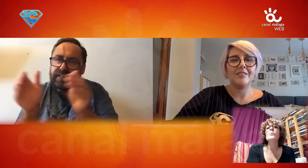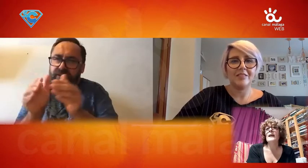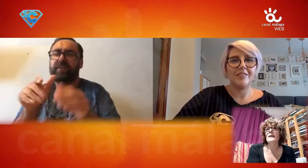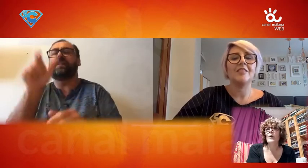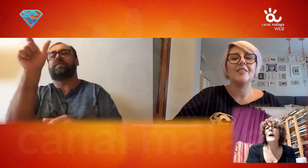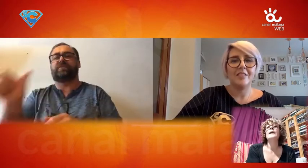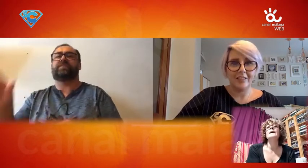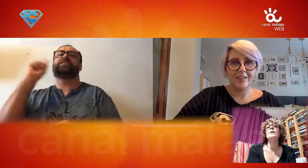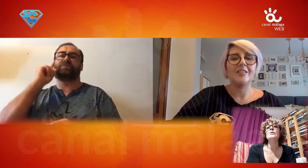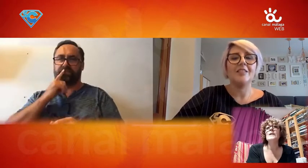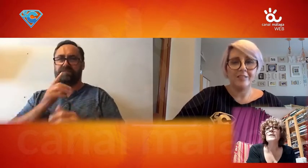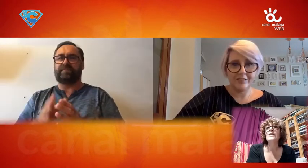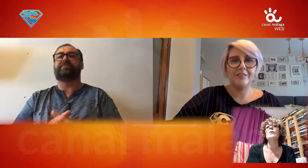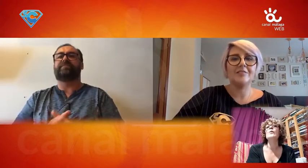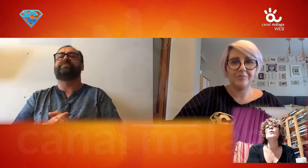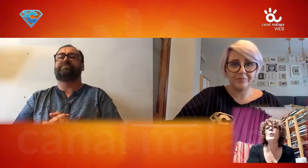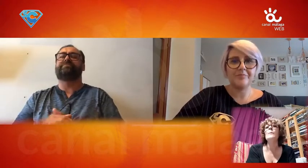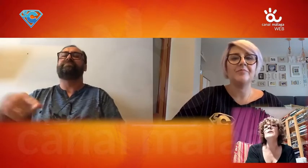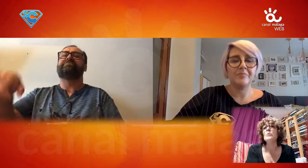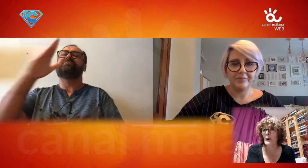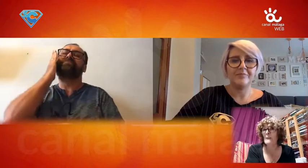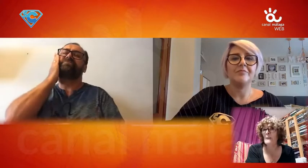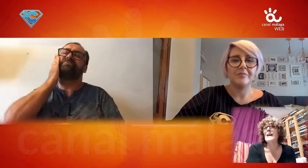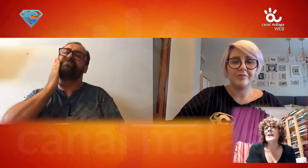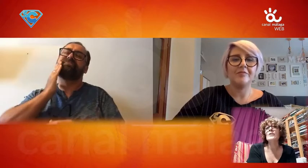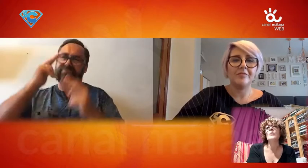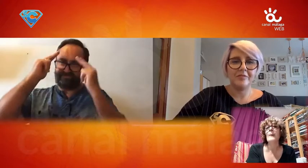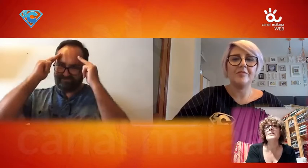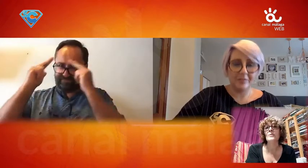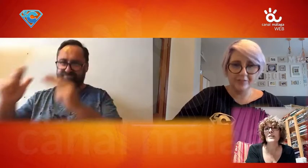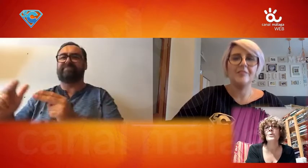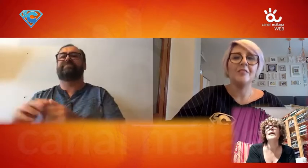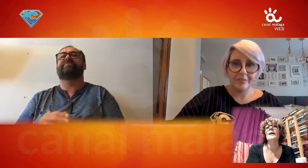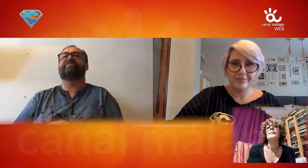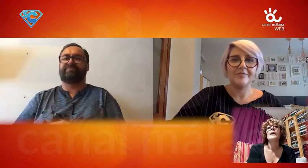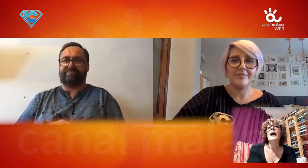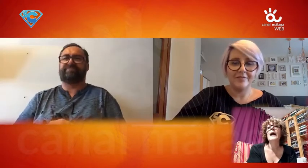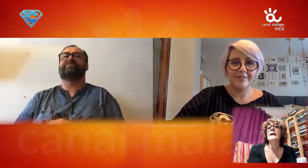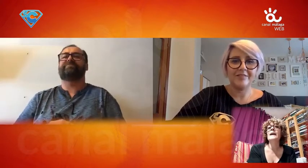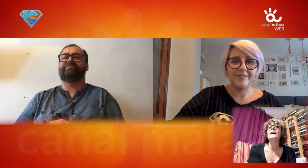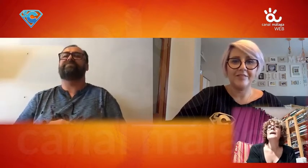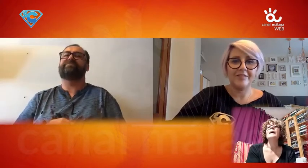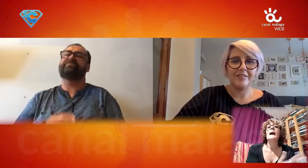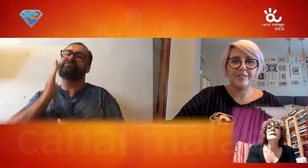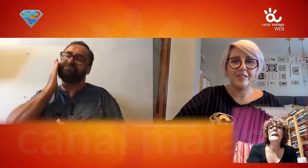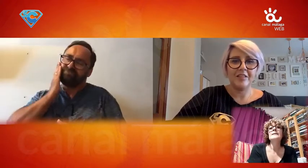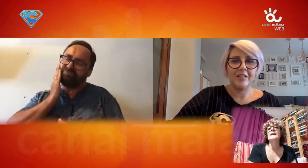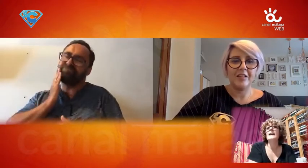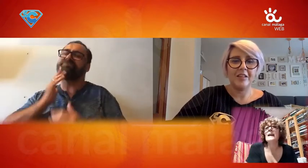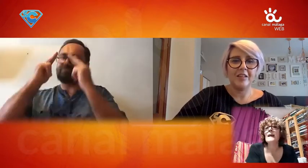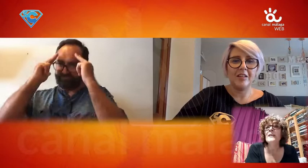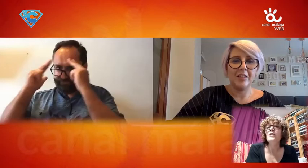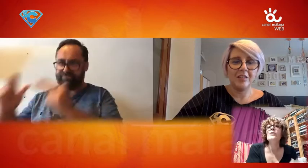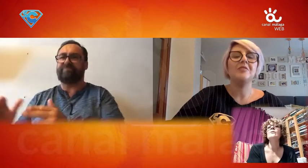una lengua que lo utiliza un grupo minoritario que son las personas sordas. Hay que